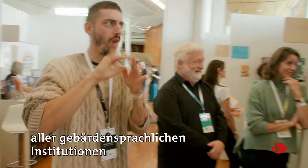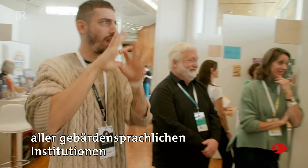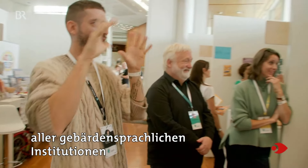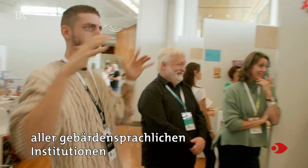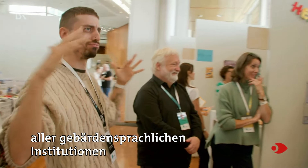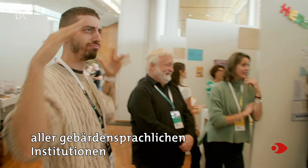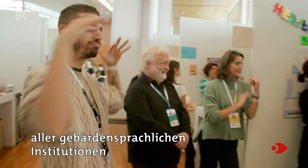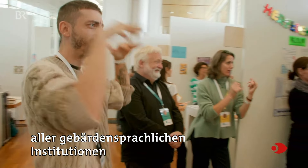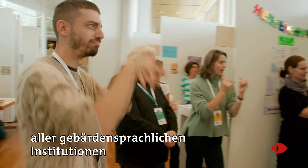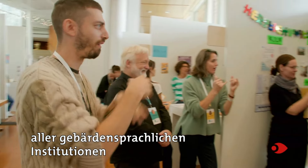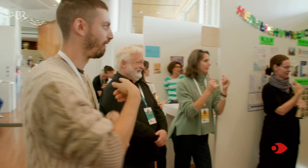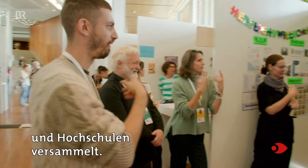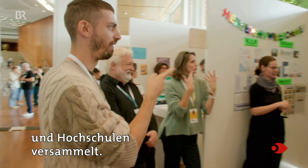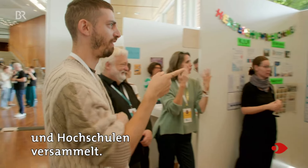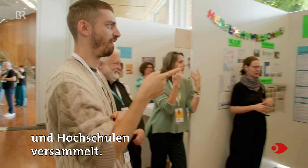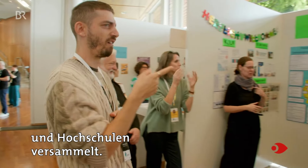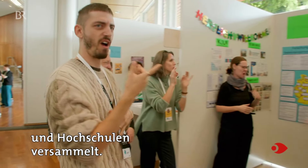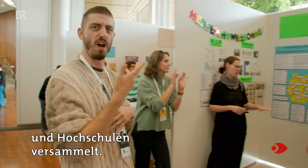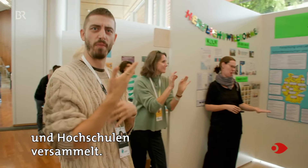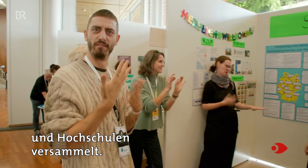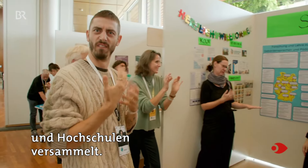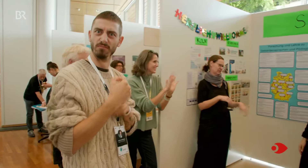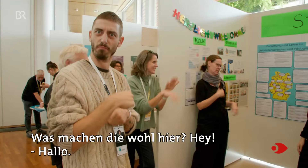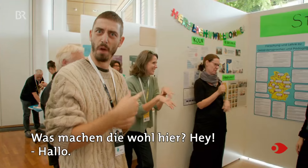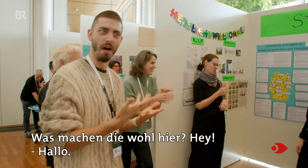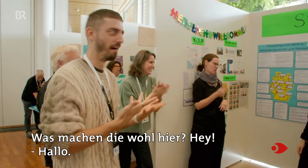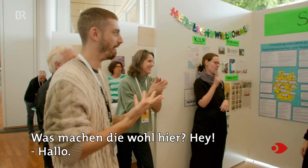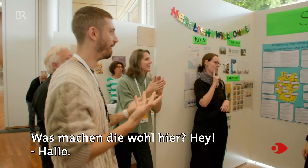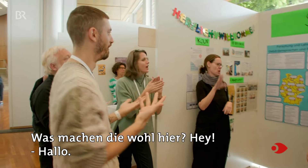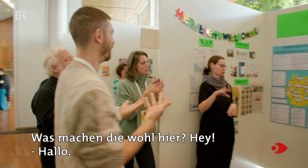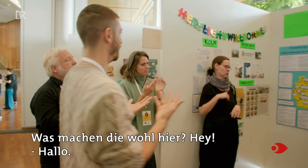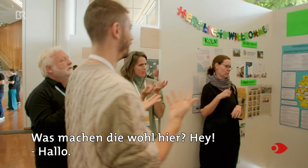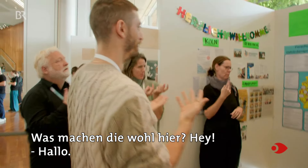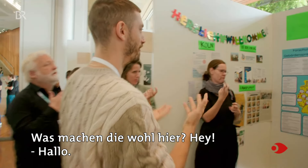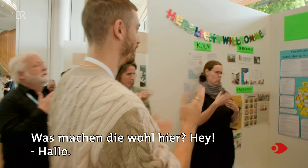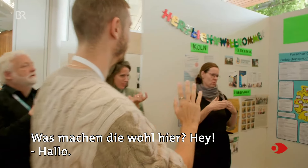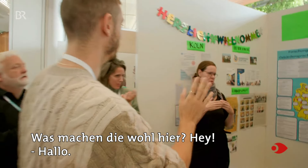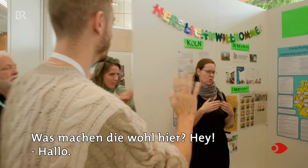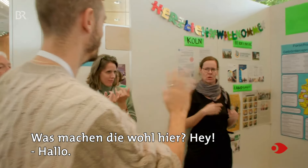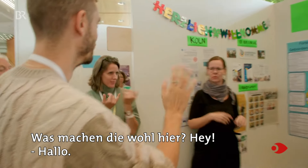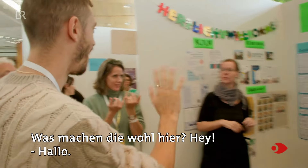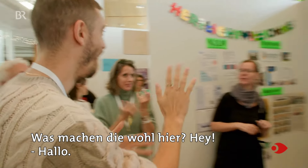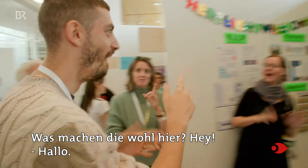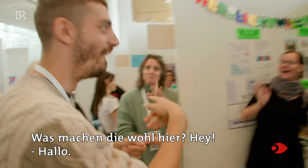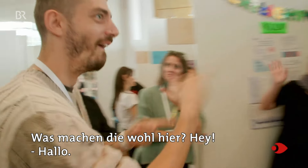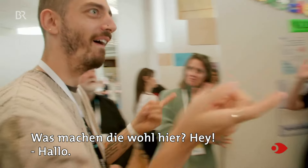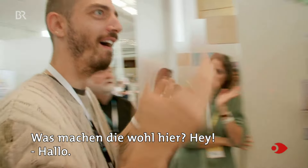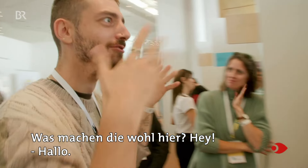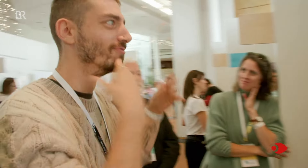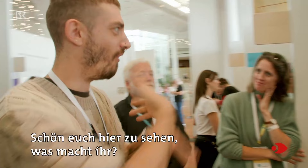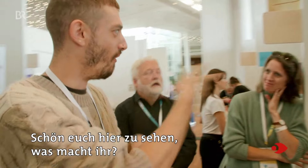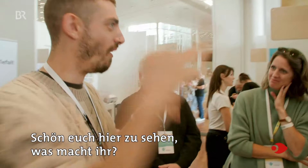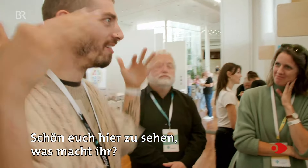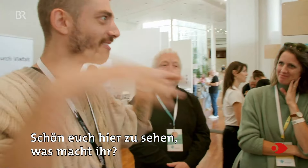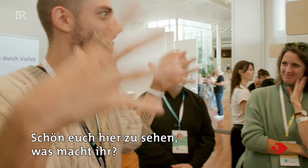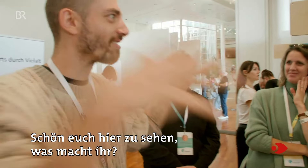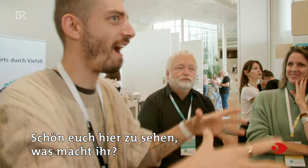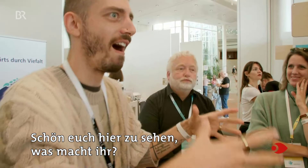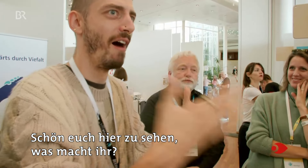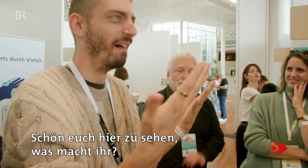gebärdensprachlichen Institutionen und Hochschulen versammelt. Was machen die wohl hier? Hey. Hallo. Schön, euch hier zu